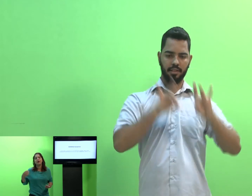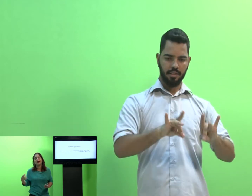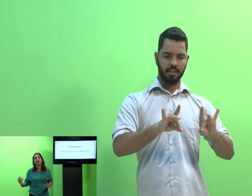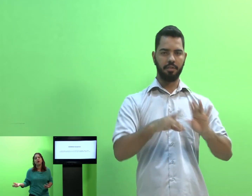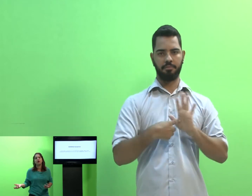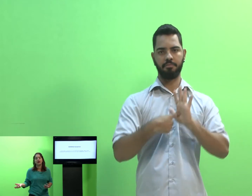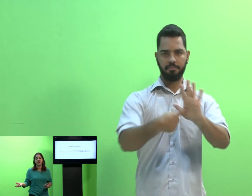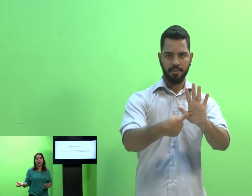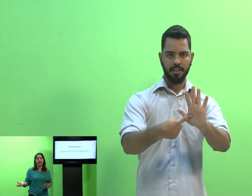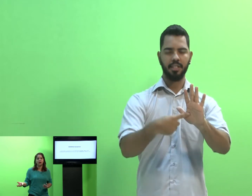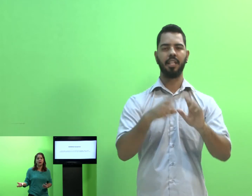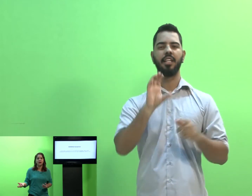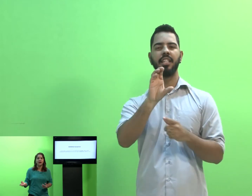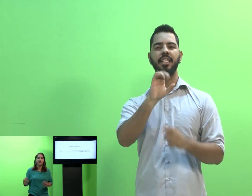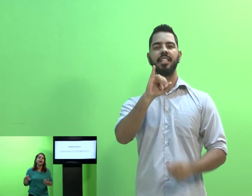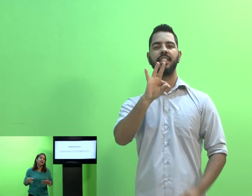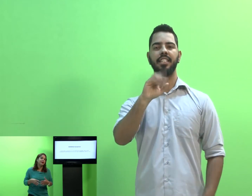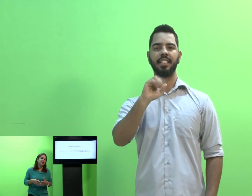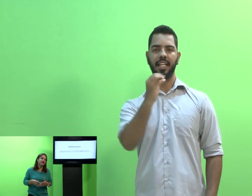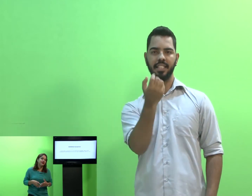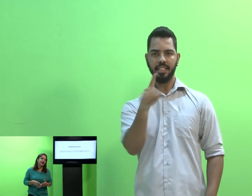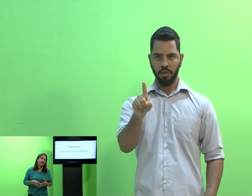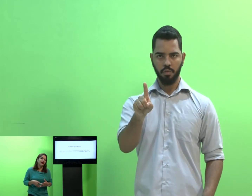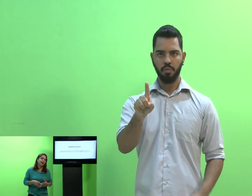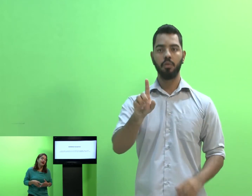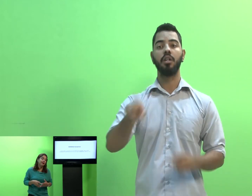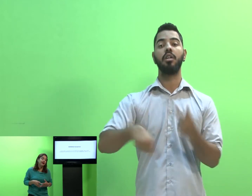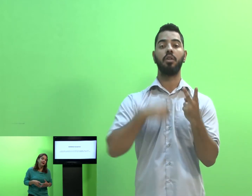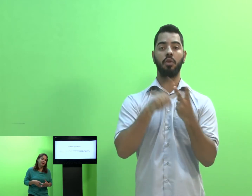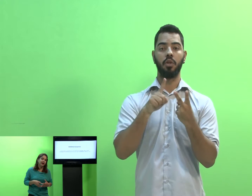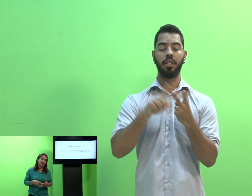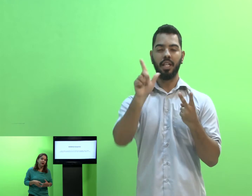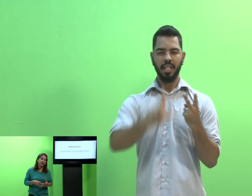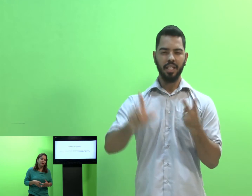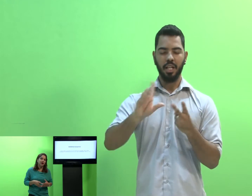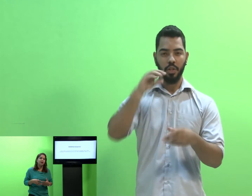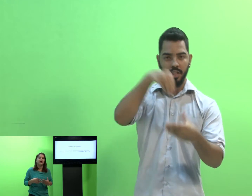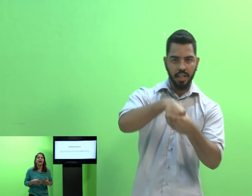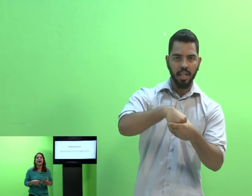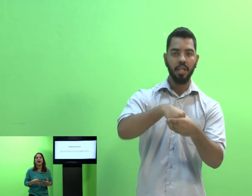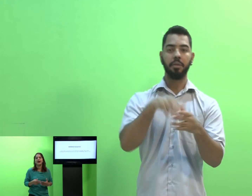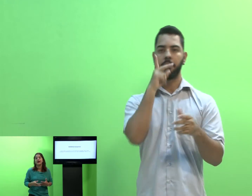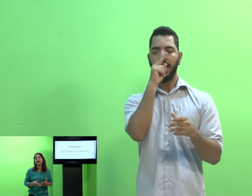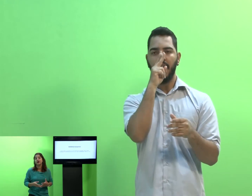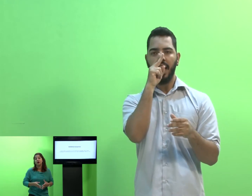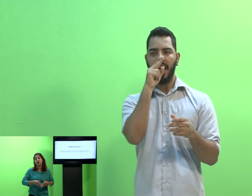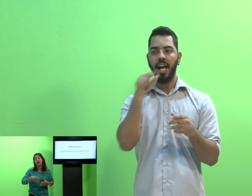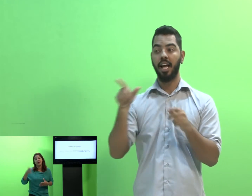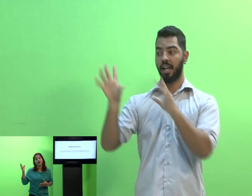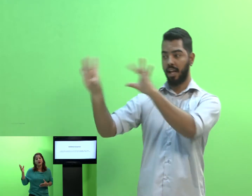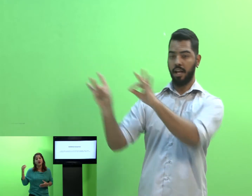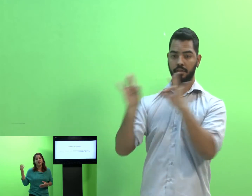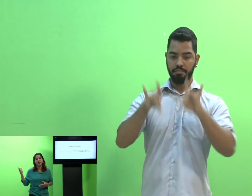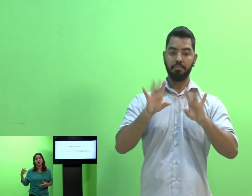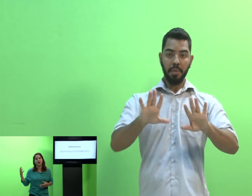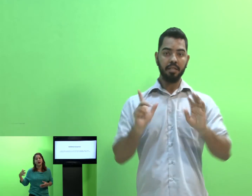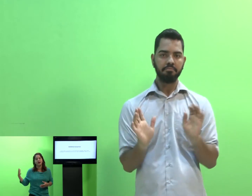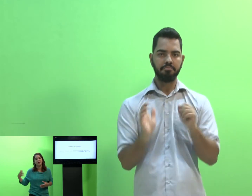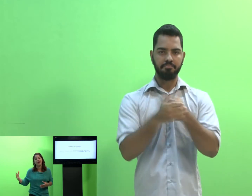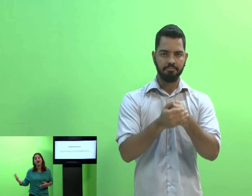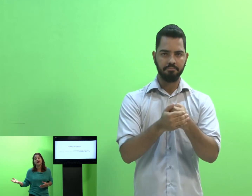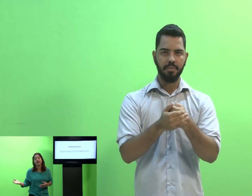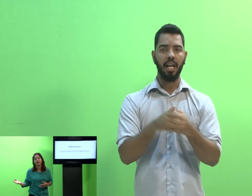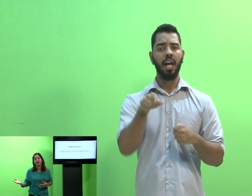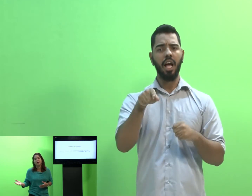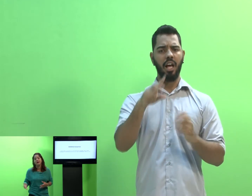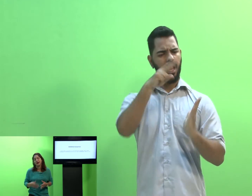implícita, mais comum na literatura e também mais difícil de ser percebida pelo leitor, pois requer desse leitor um horizonte de leituras